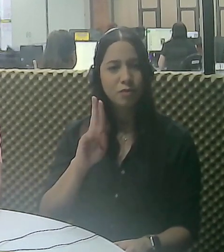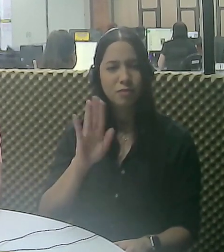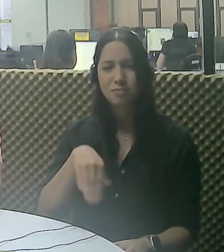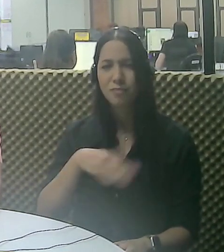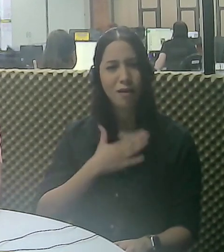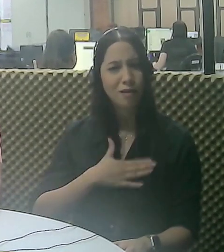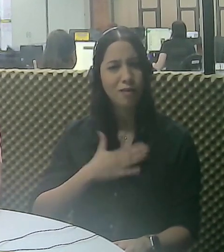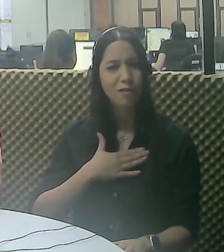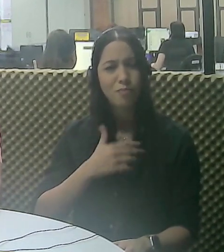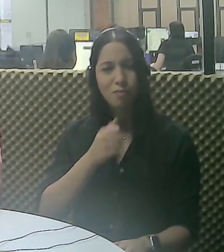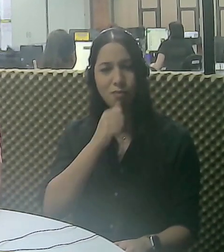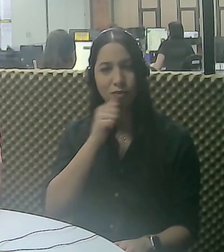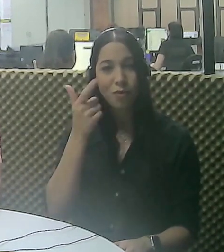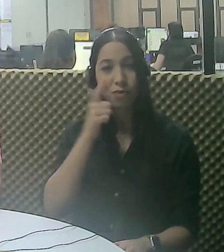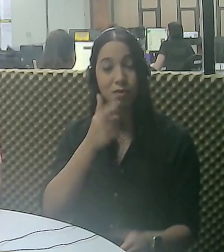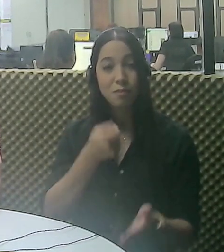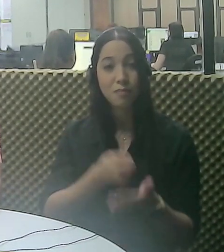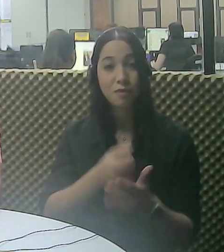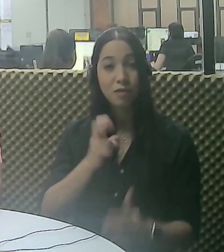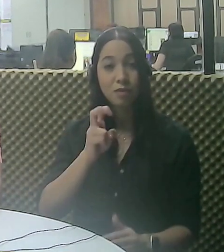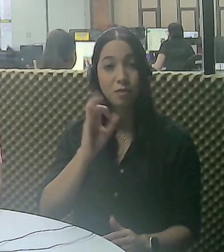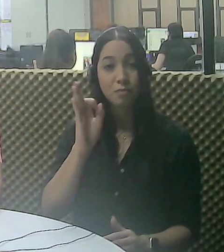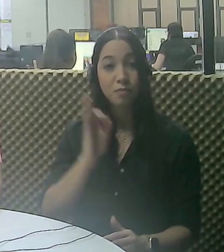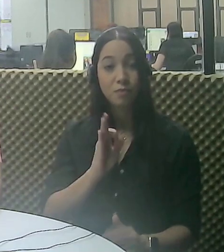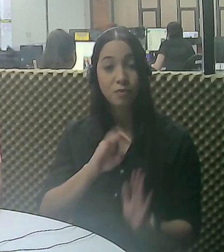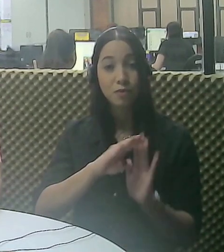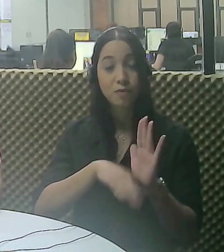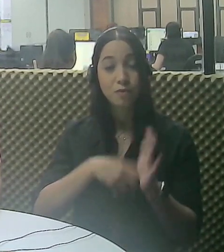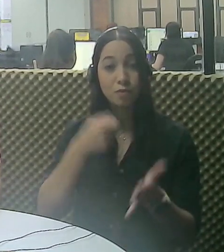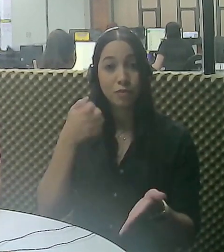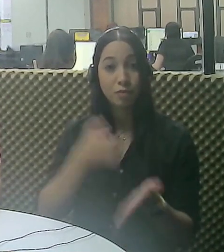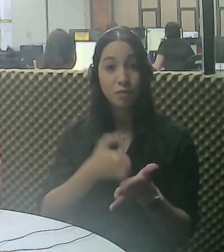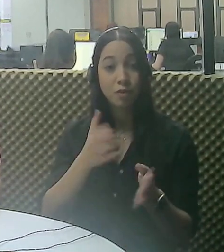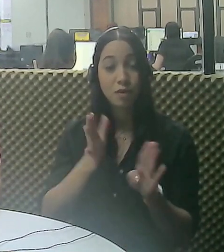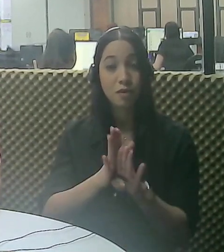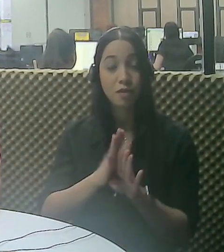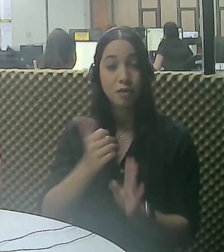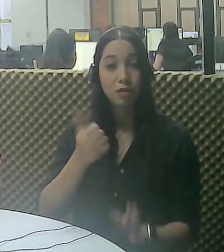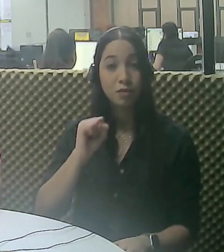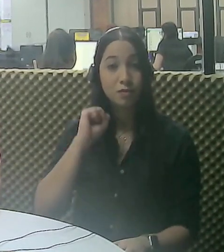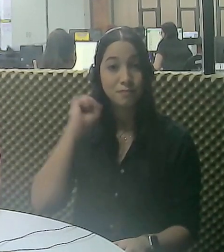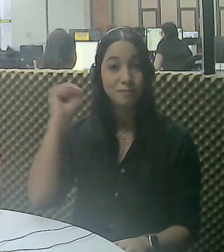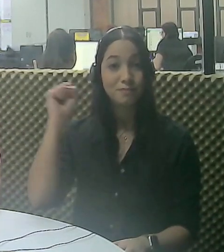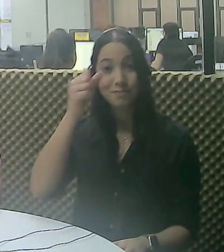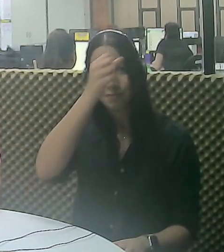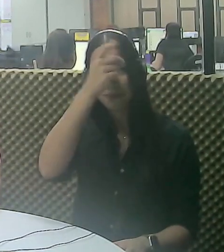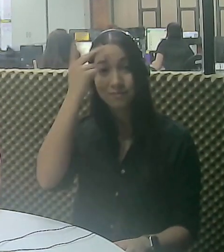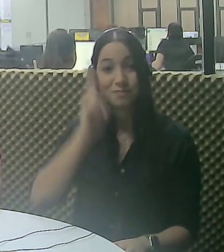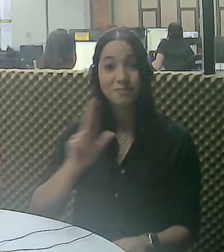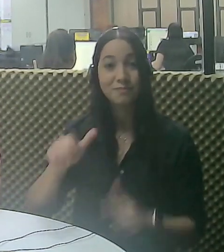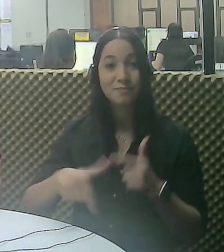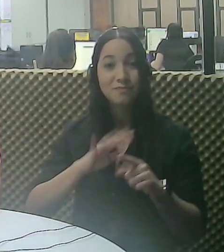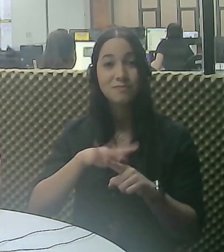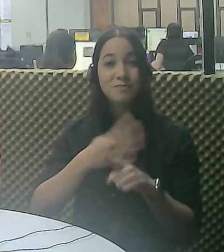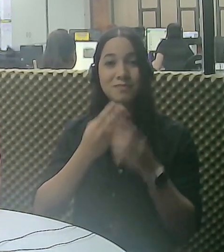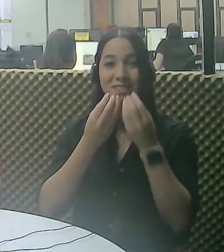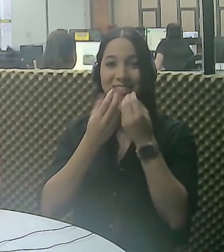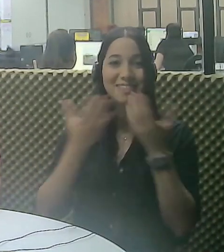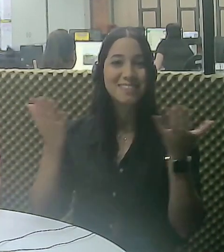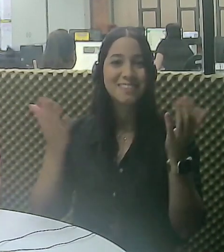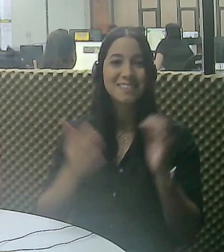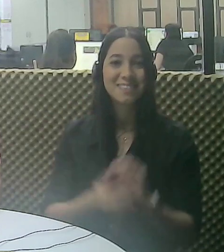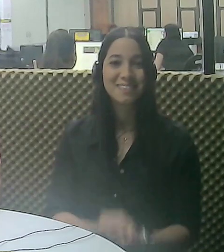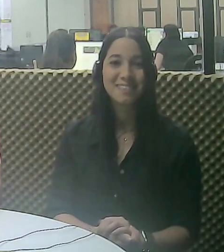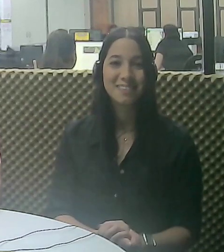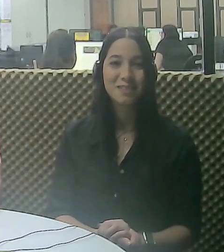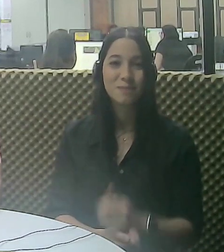Relaxa, ainda dá para pagar com 5% à vista. Mas anota aí, é só até 18 de abril. Prefeitura de Uberlândia, fazer mais,